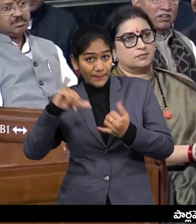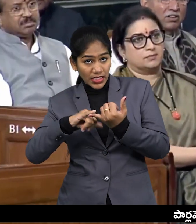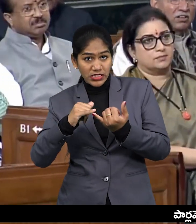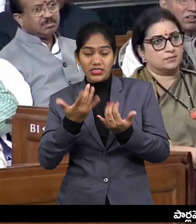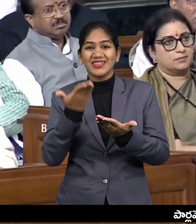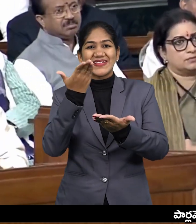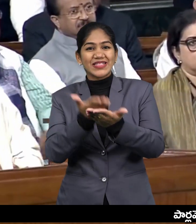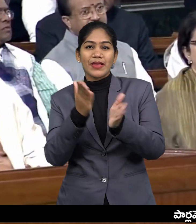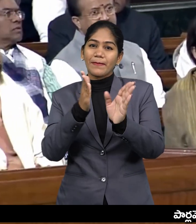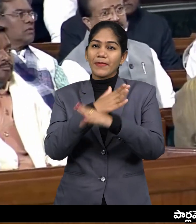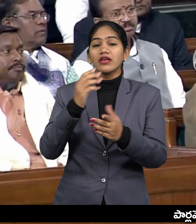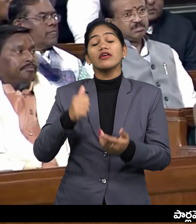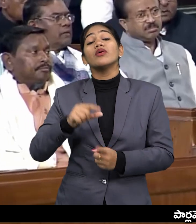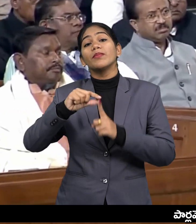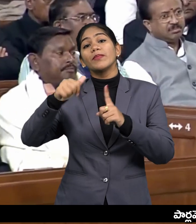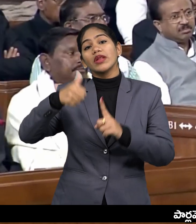పార్లమెంటులో సమర్పించే ముందు